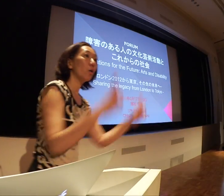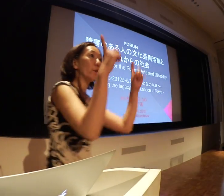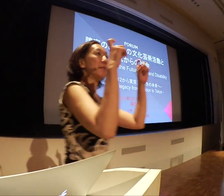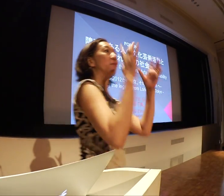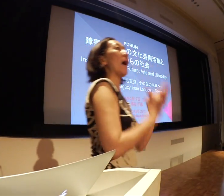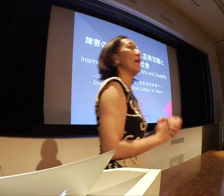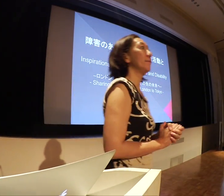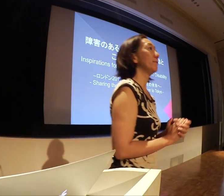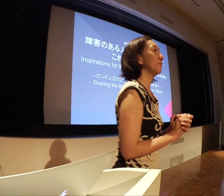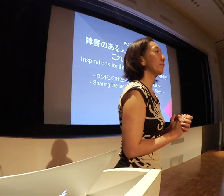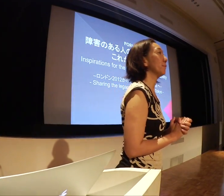こんにちは。 こんにちは。